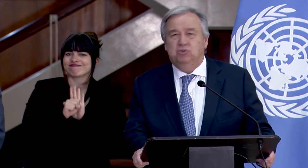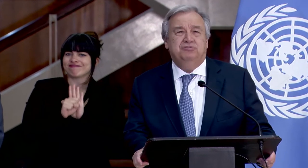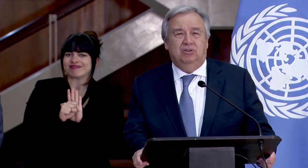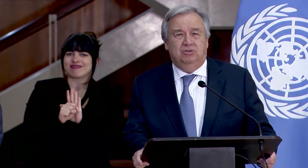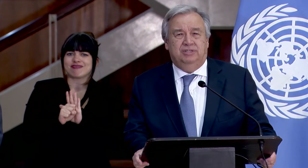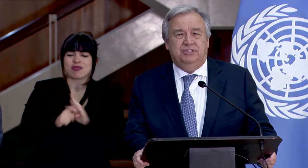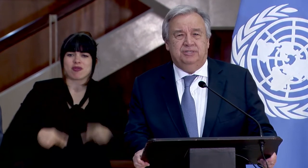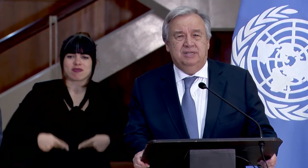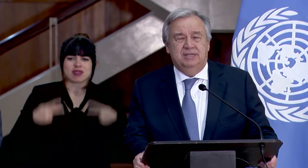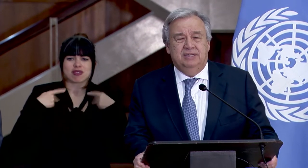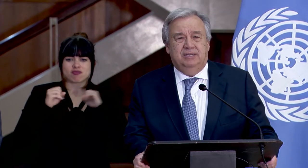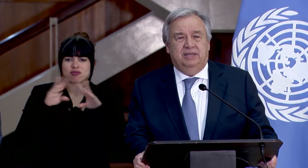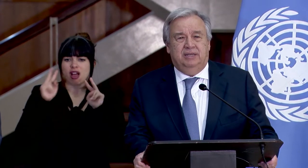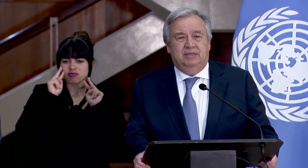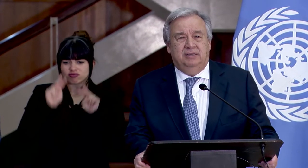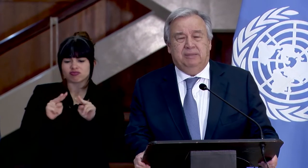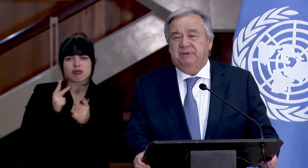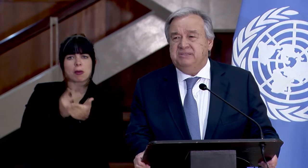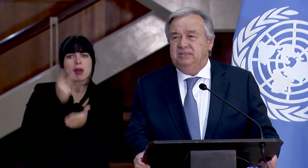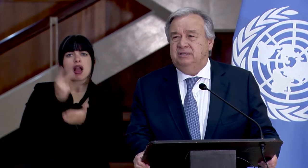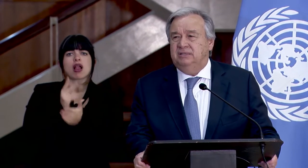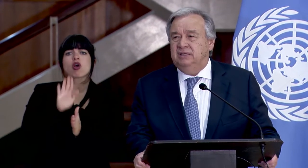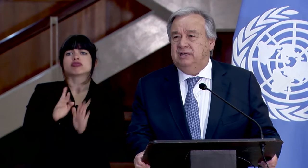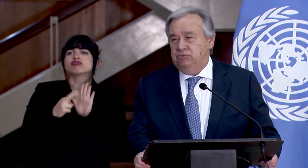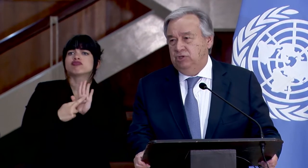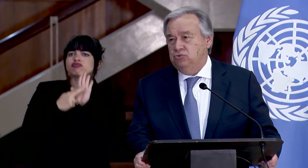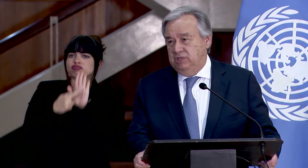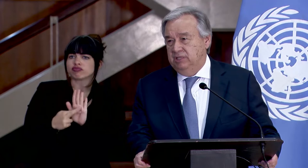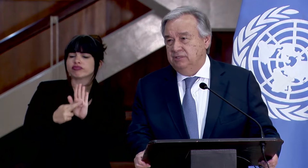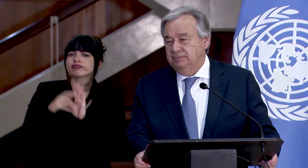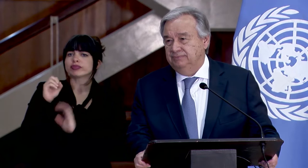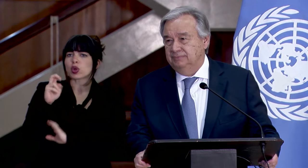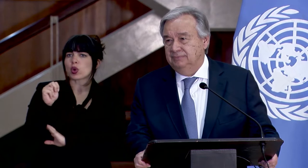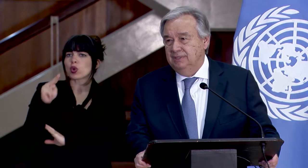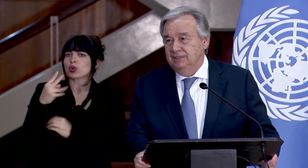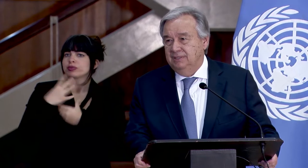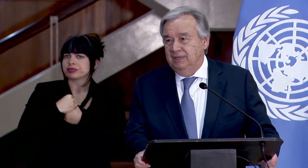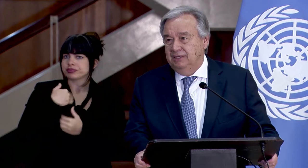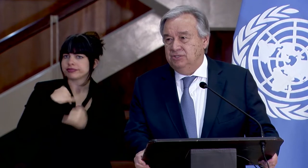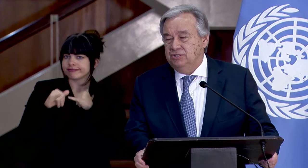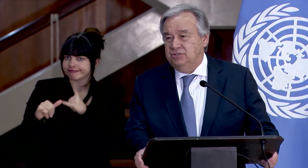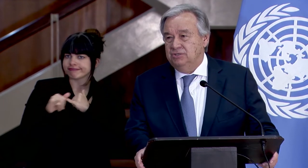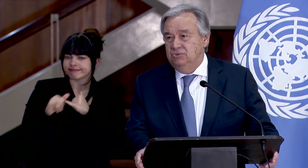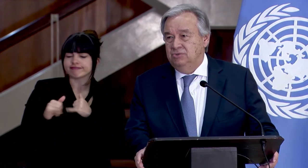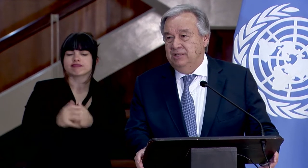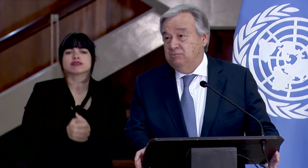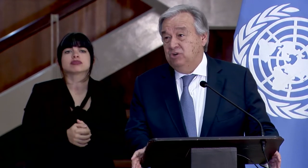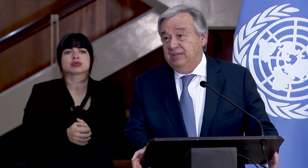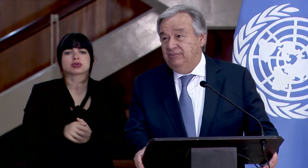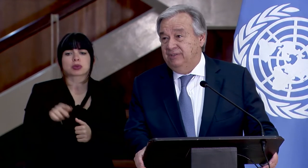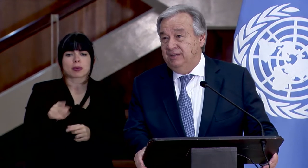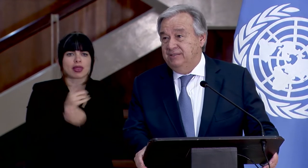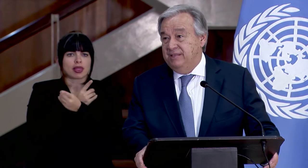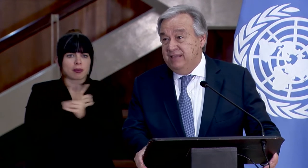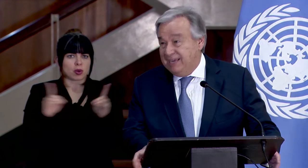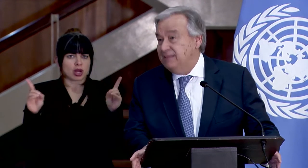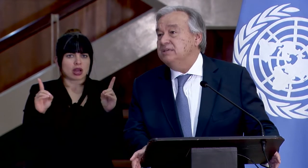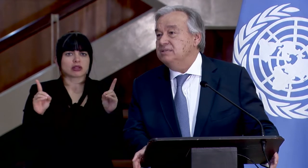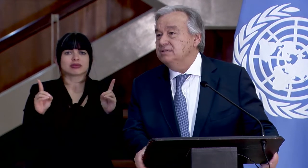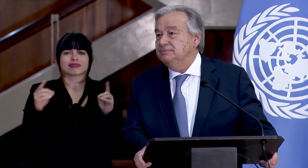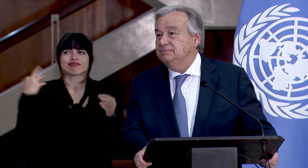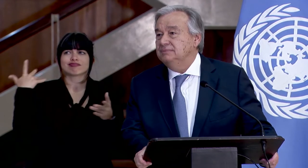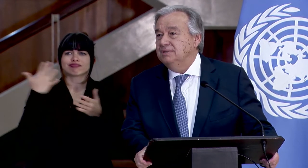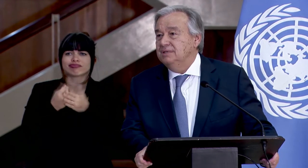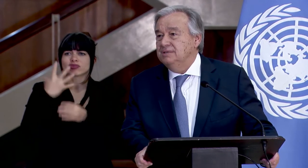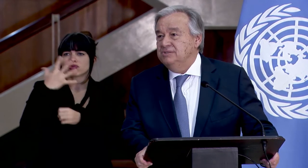vivo de los valores que representan a Naciones Unidas. Es una democracia de